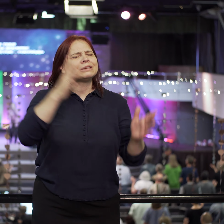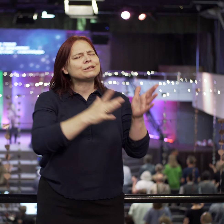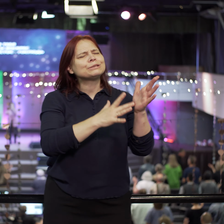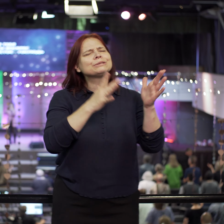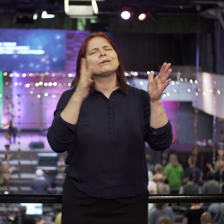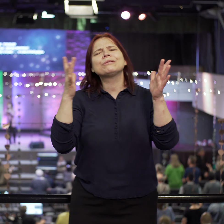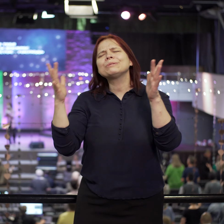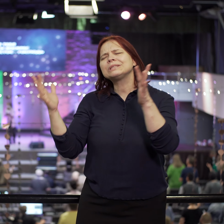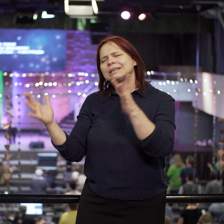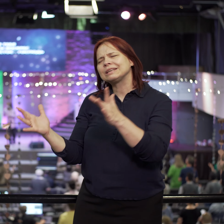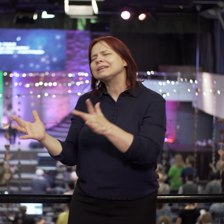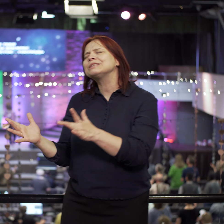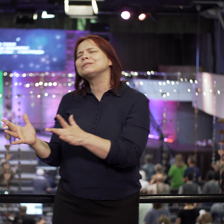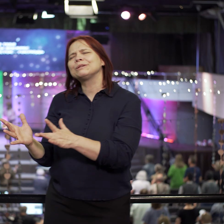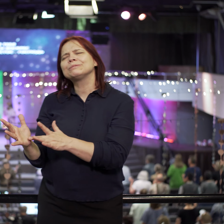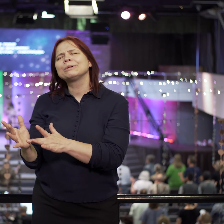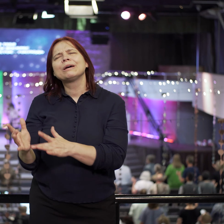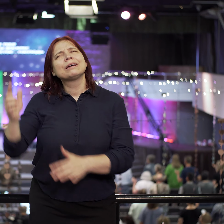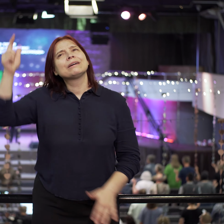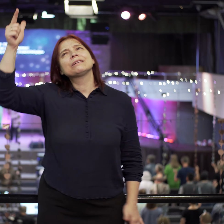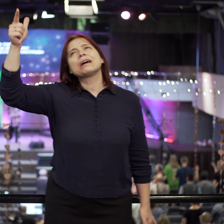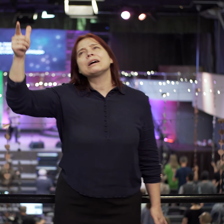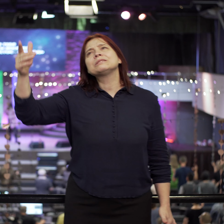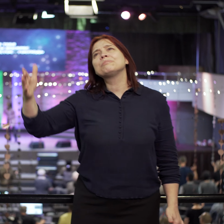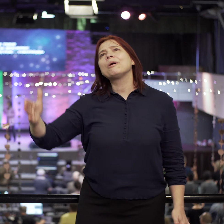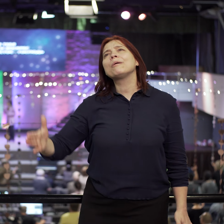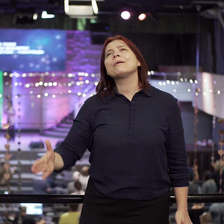Иисус Христос, Господь.